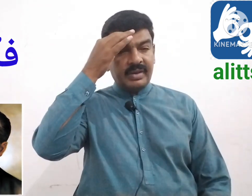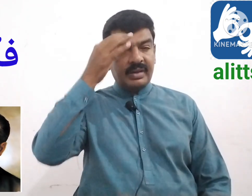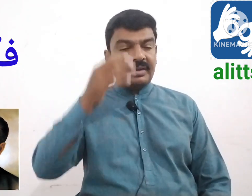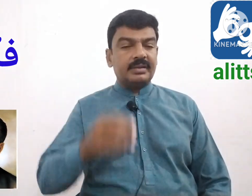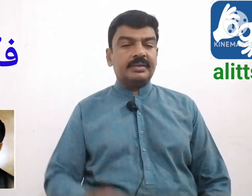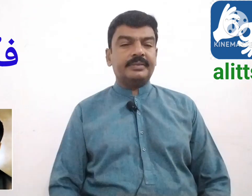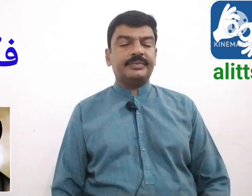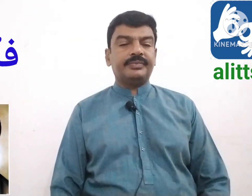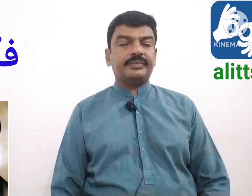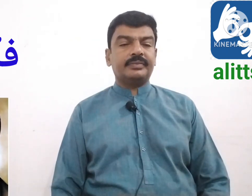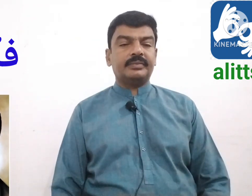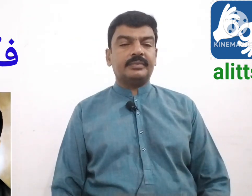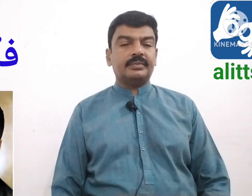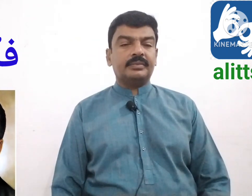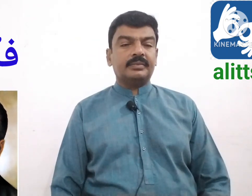फिक्र,